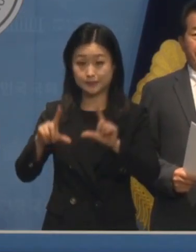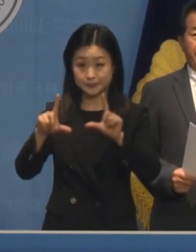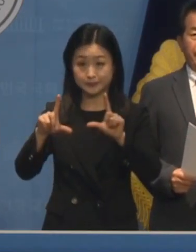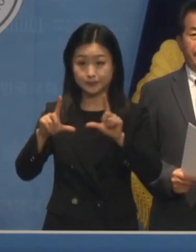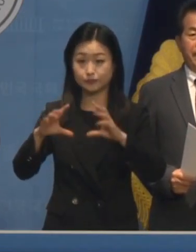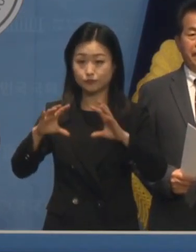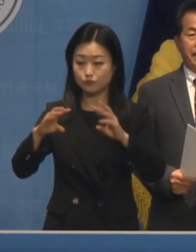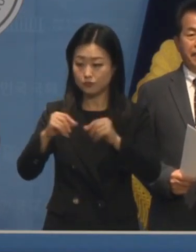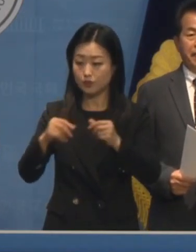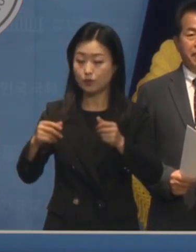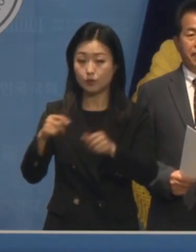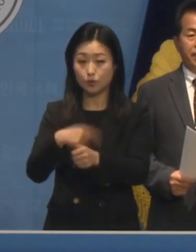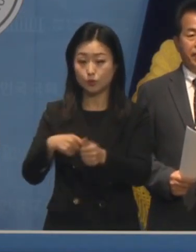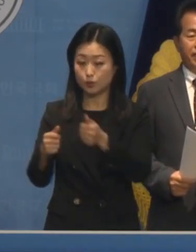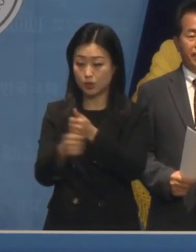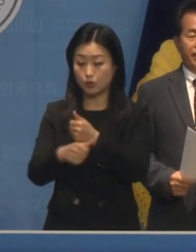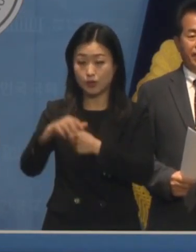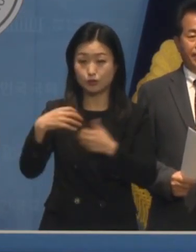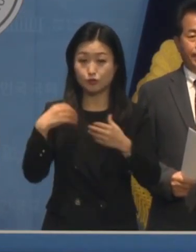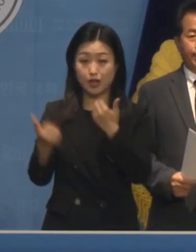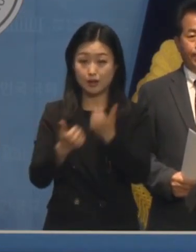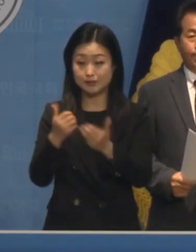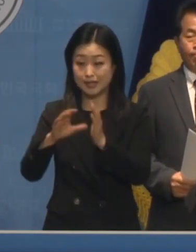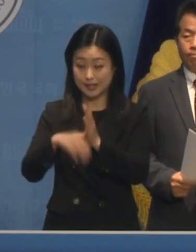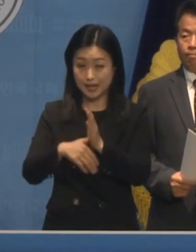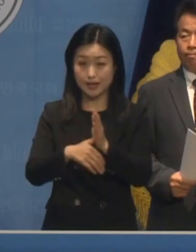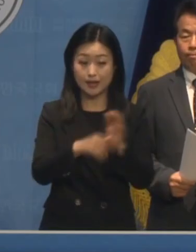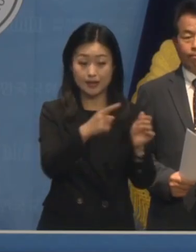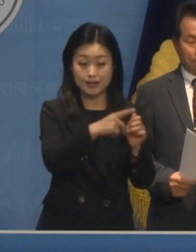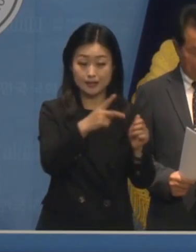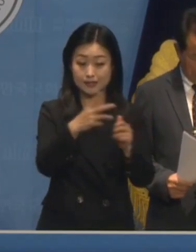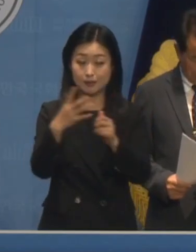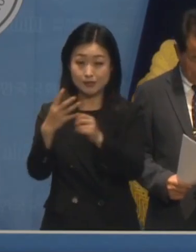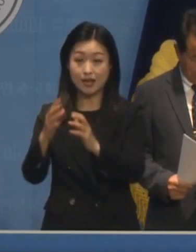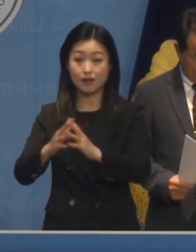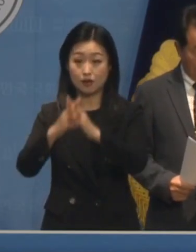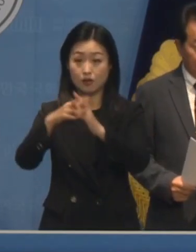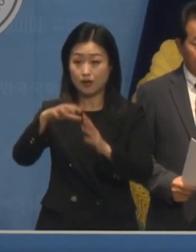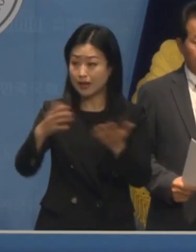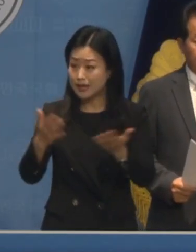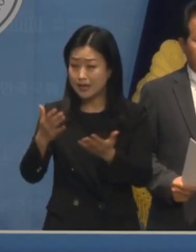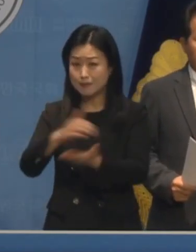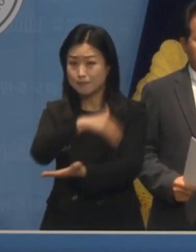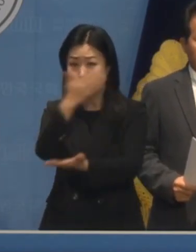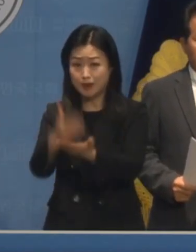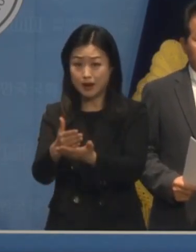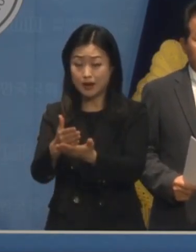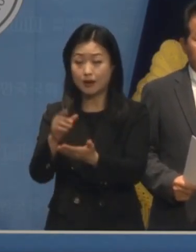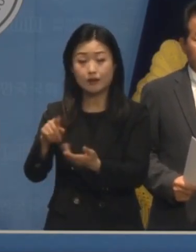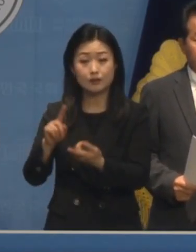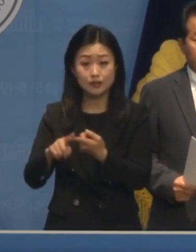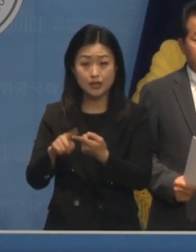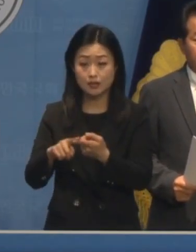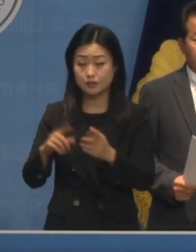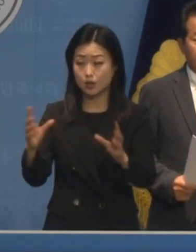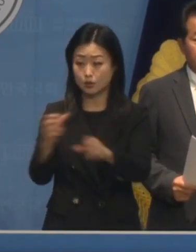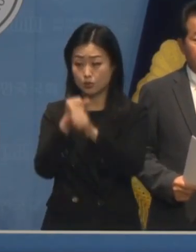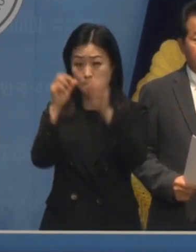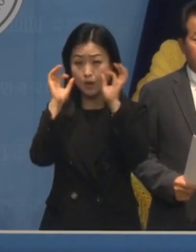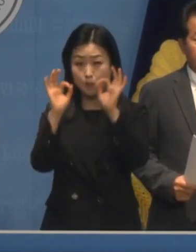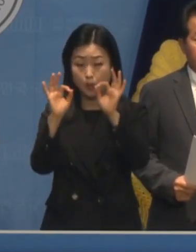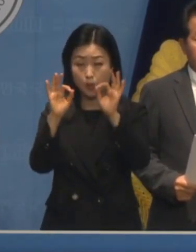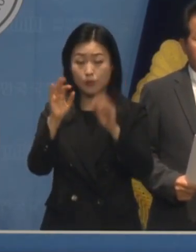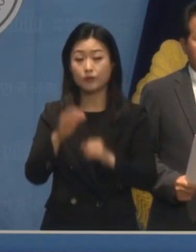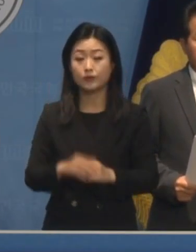국토교통위원회 국정감사에서 4단계 사업 관련 업무량 늘어나는 지점 종합적으로 감안하여